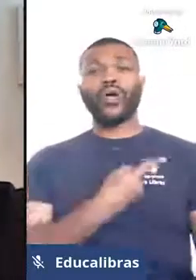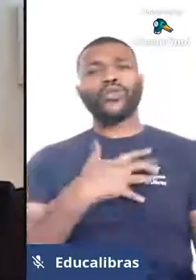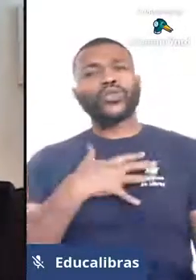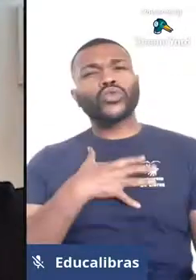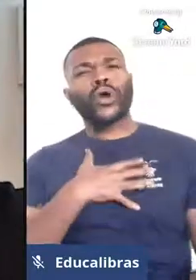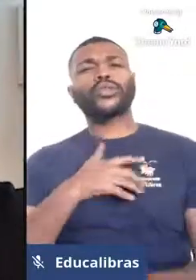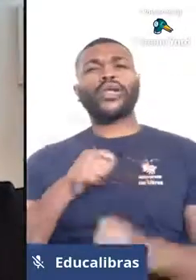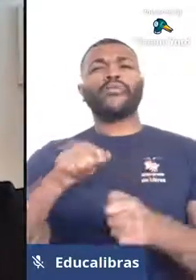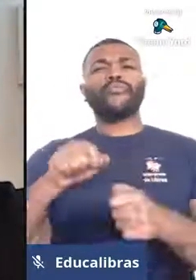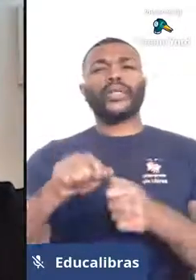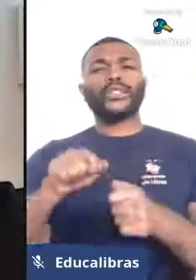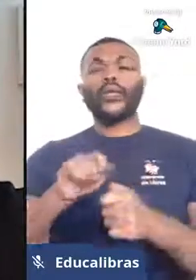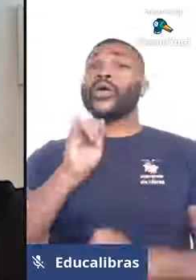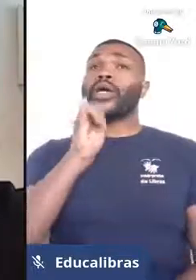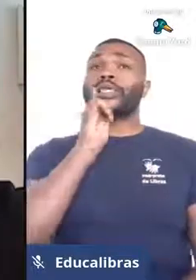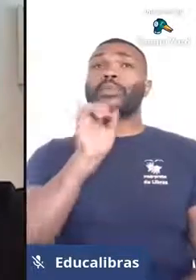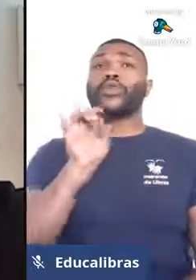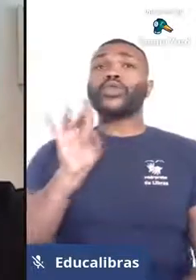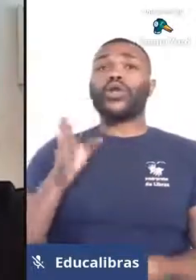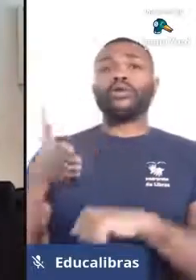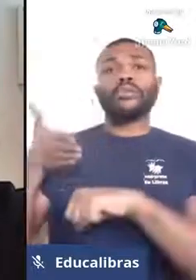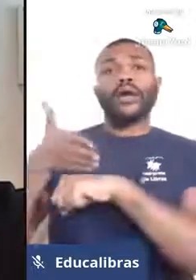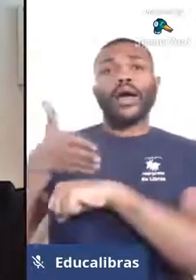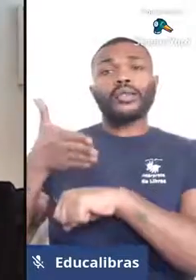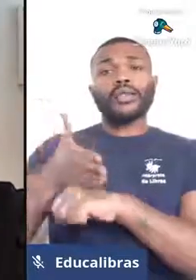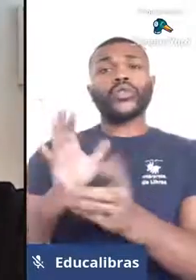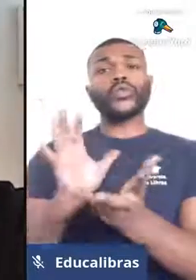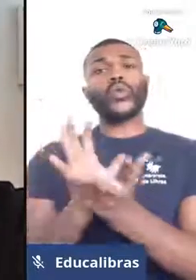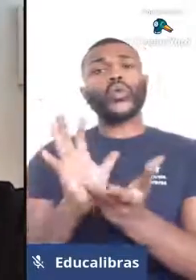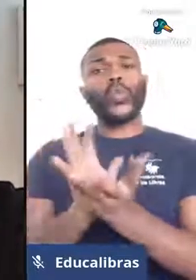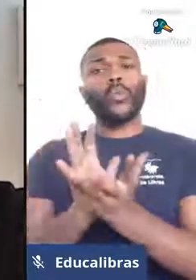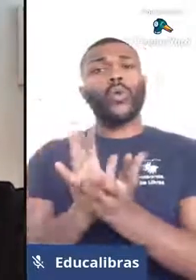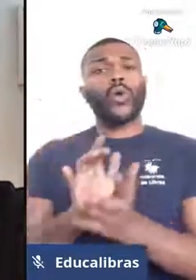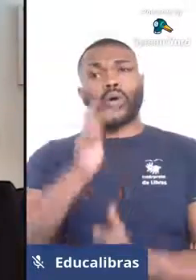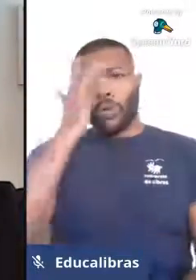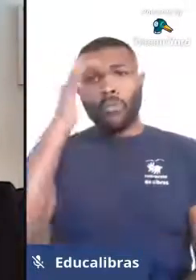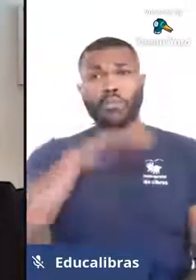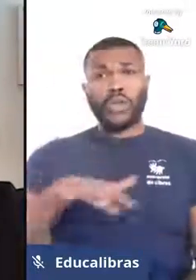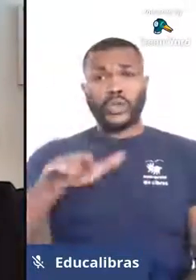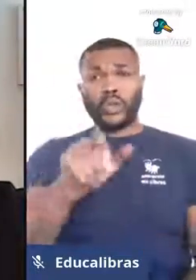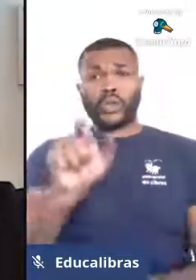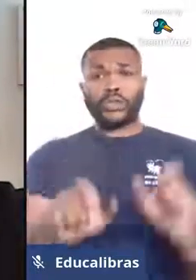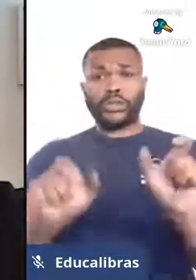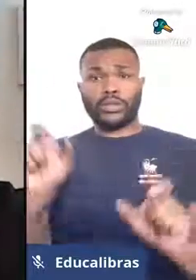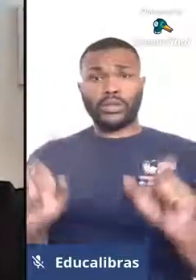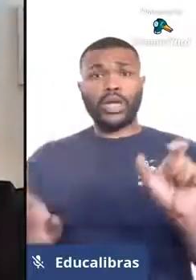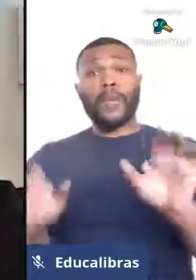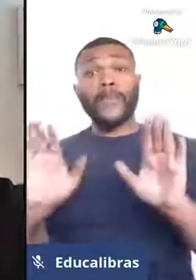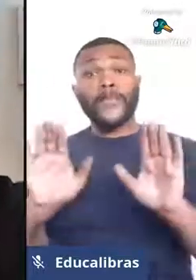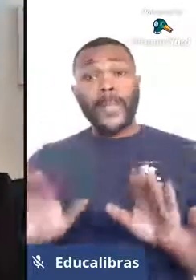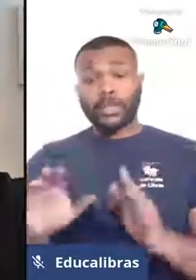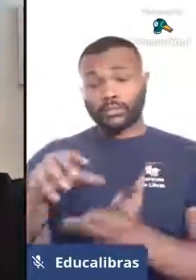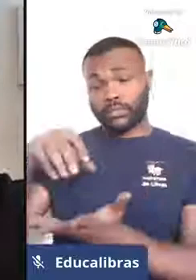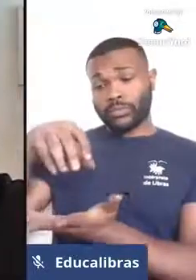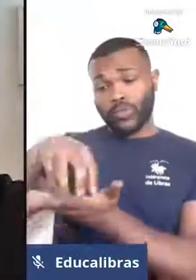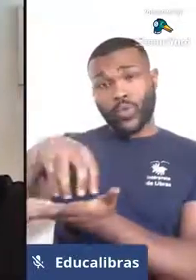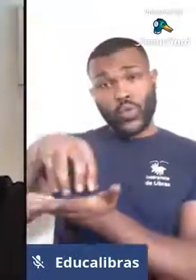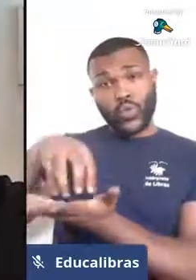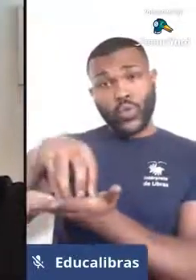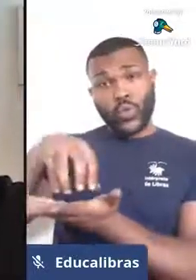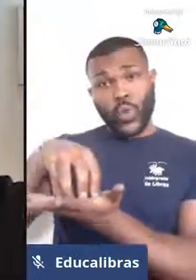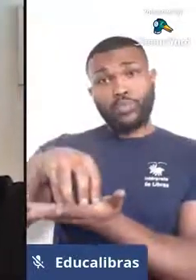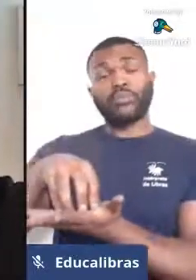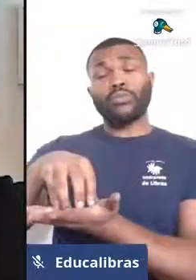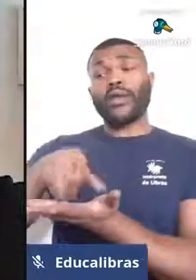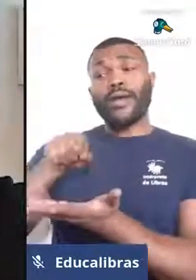só garantir um acesso a um grupo específico de pessoas, mas é tocar organizações e tocar um mundo que